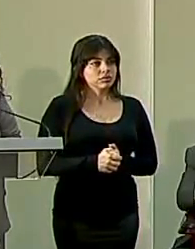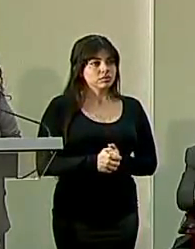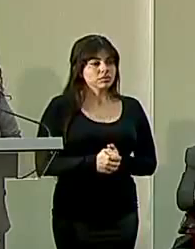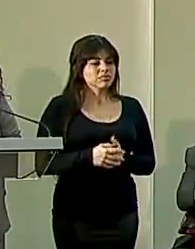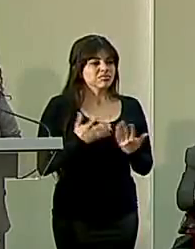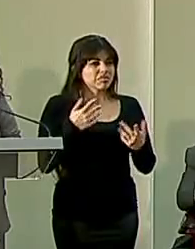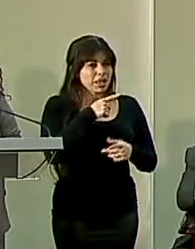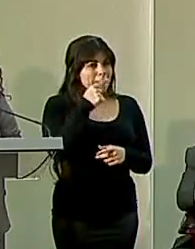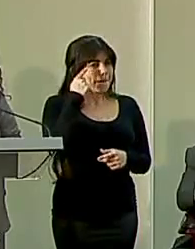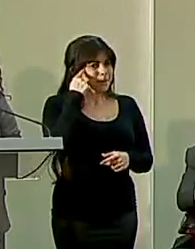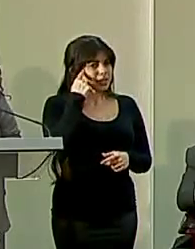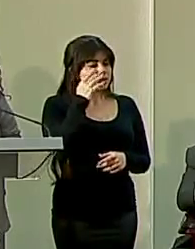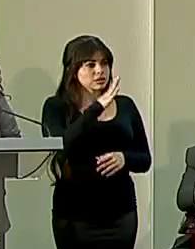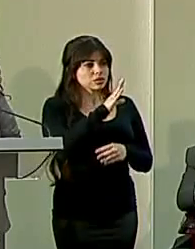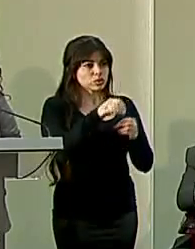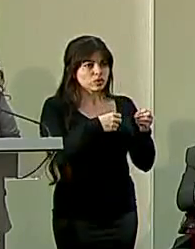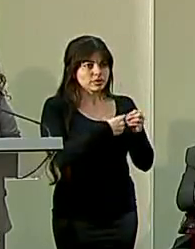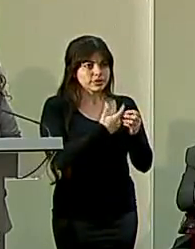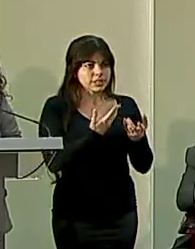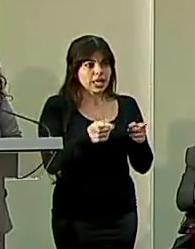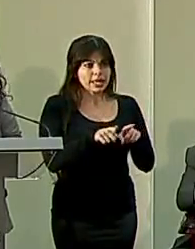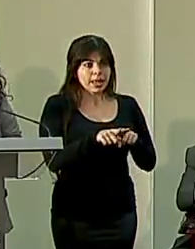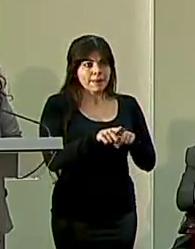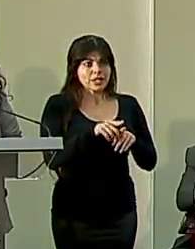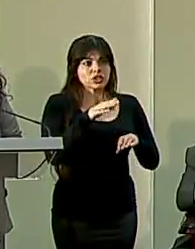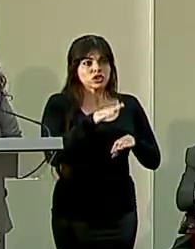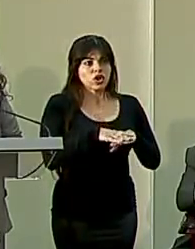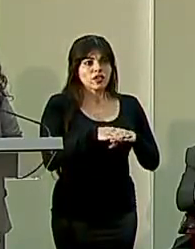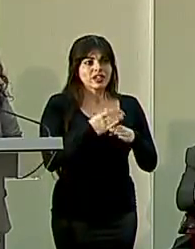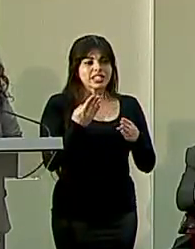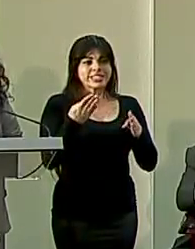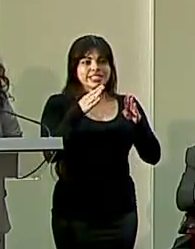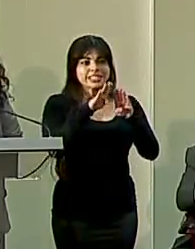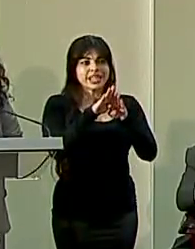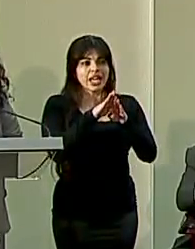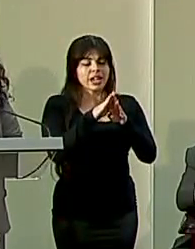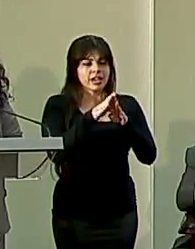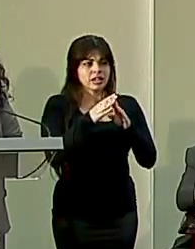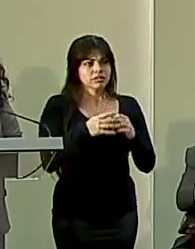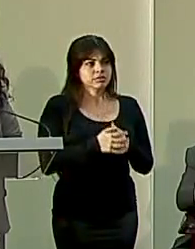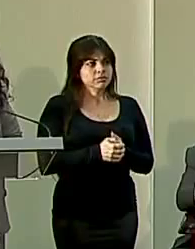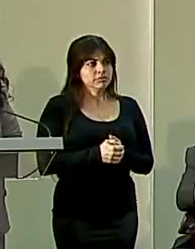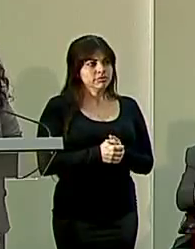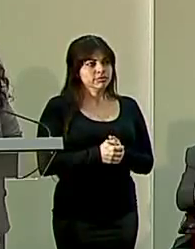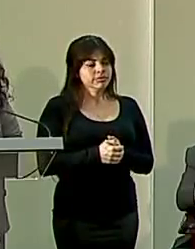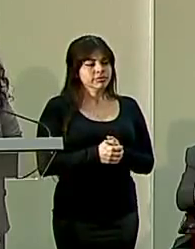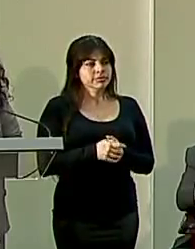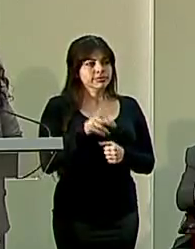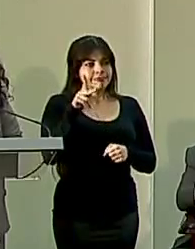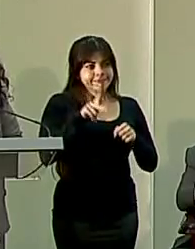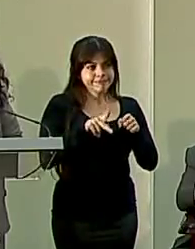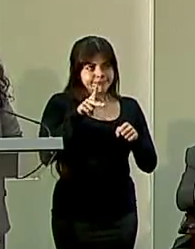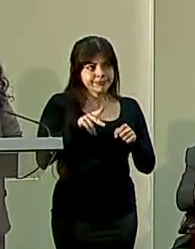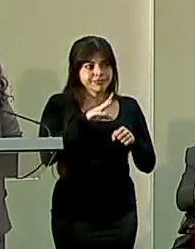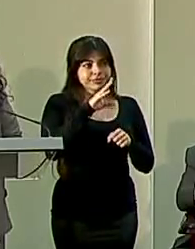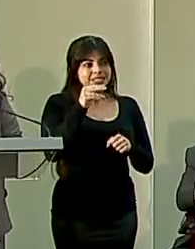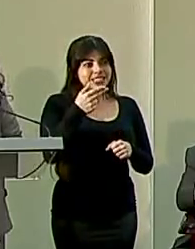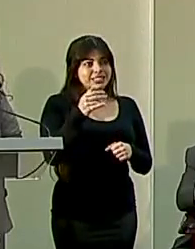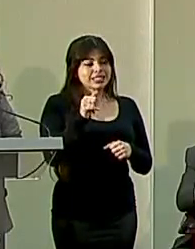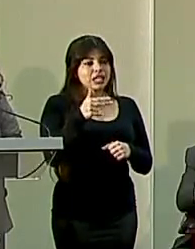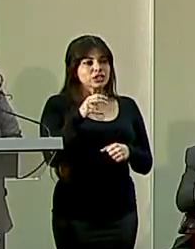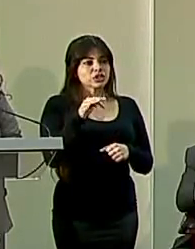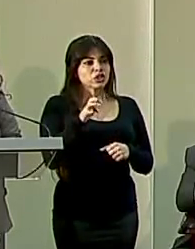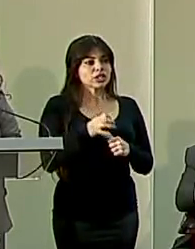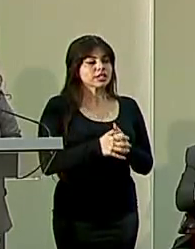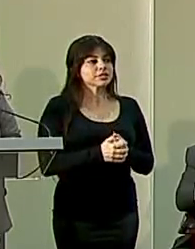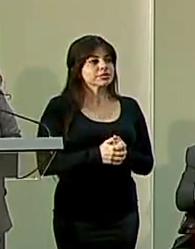¿Qué piensa su despacho también sobre el cierre de las puertas a la piña y el chayote